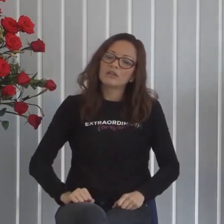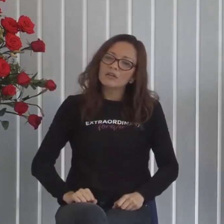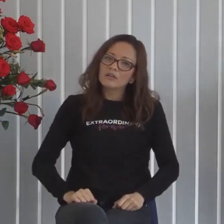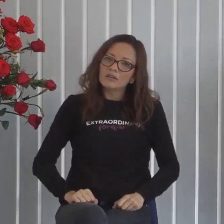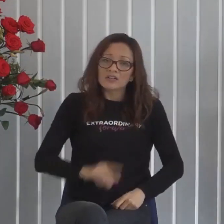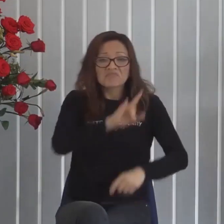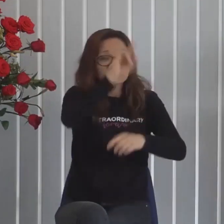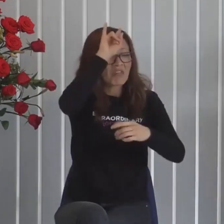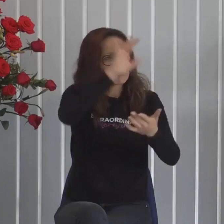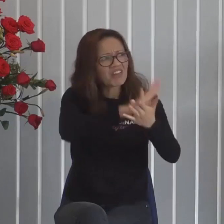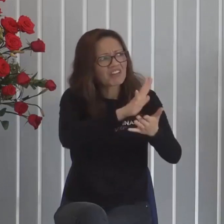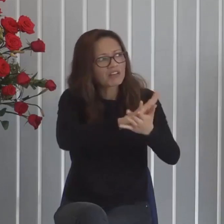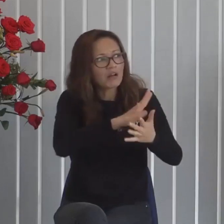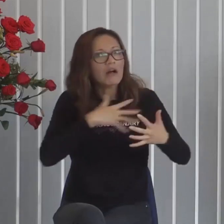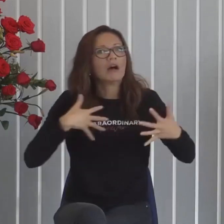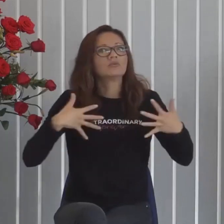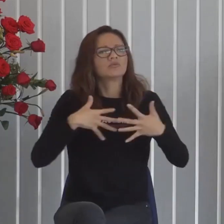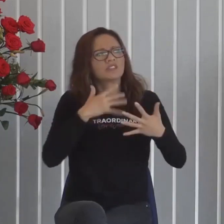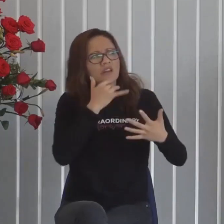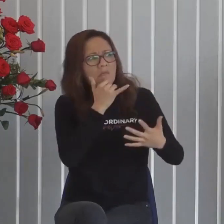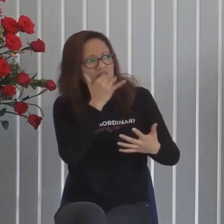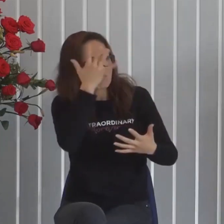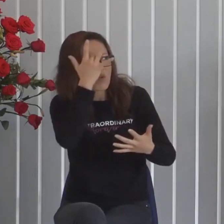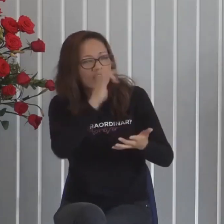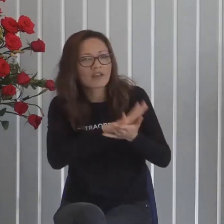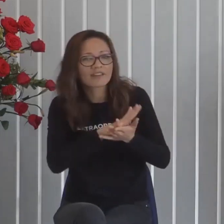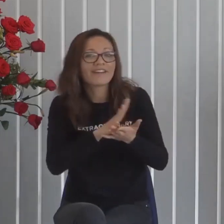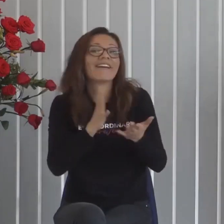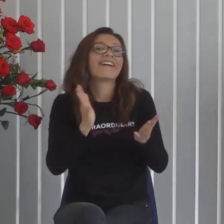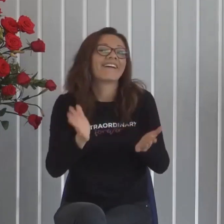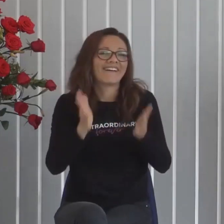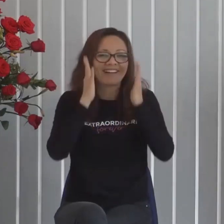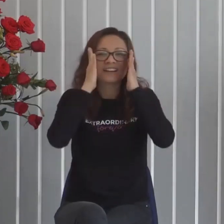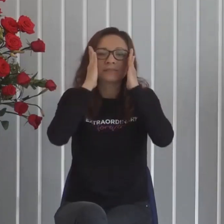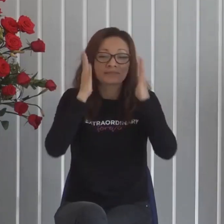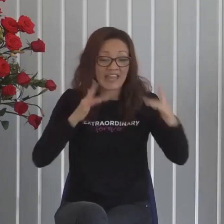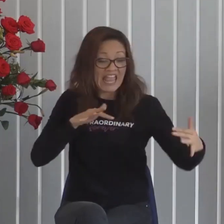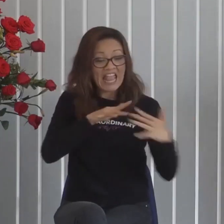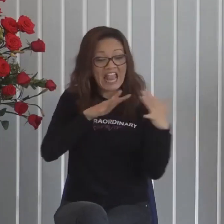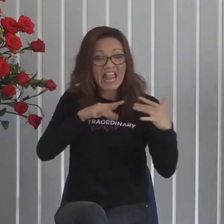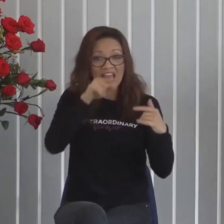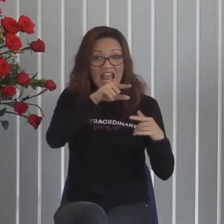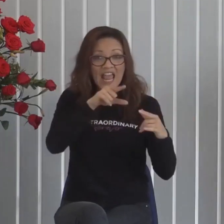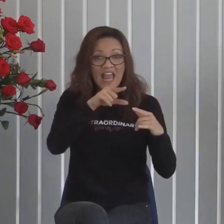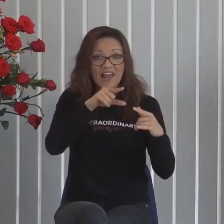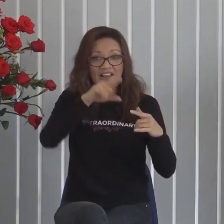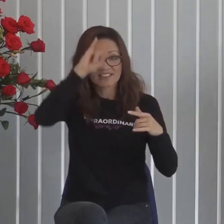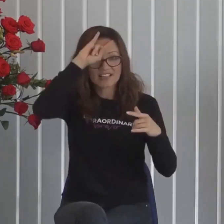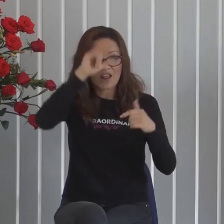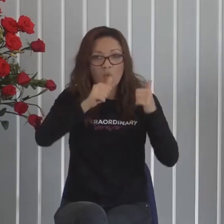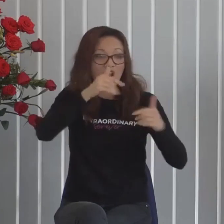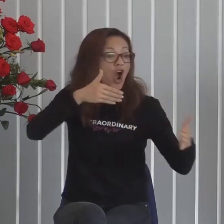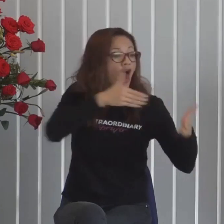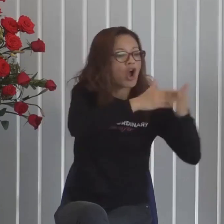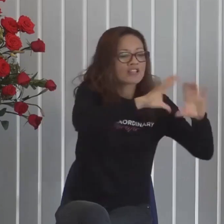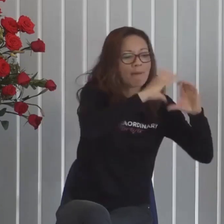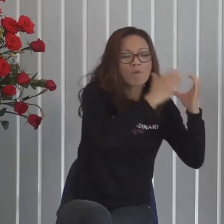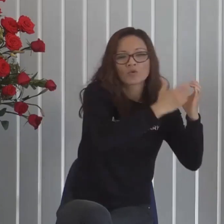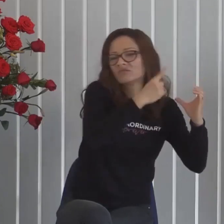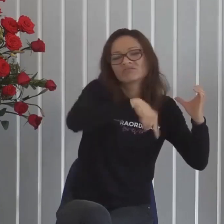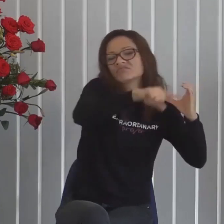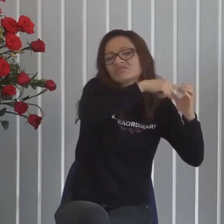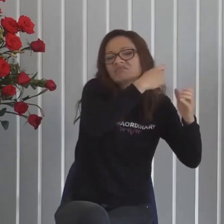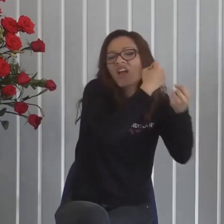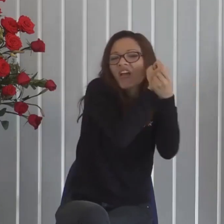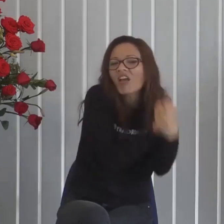Cuando no esté atacando es porque usted no es la iglesia. ¿Usted cree que la guerra de Satanás es contra este mundo? No, el mundo le pertenece, son sus hijos, son